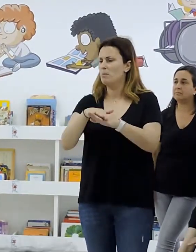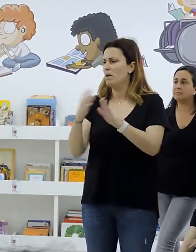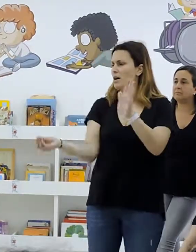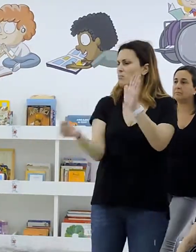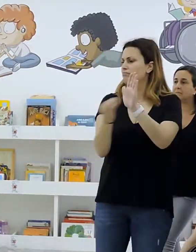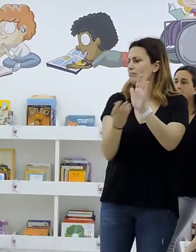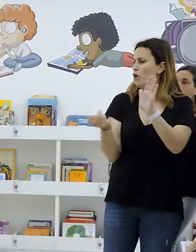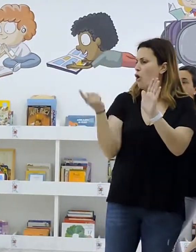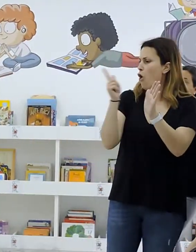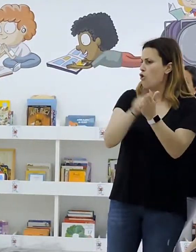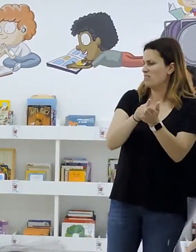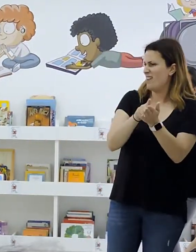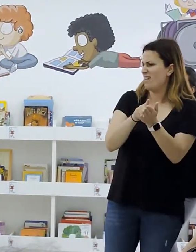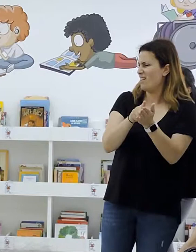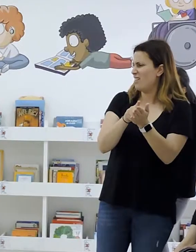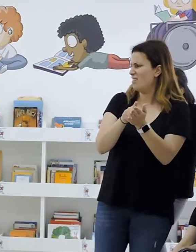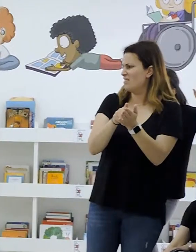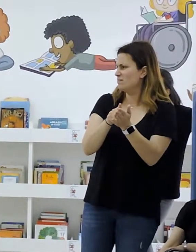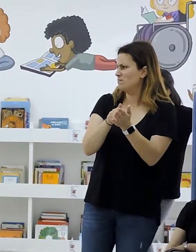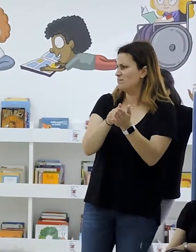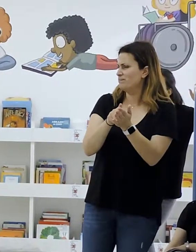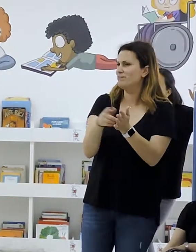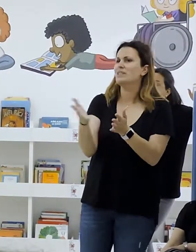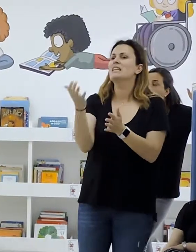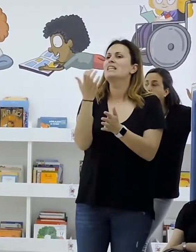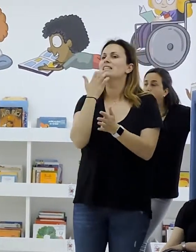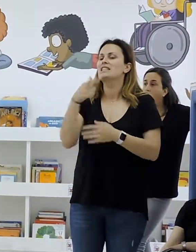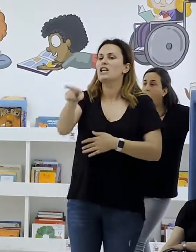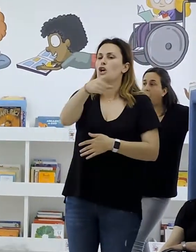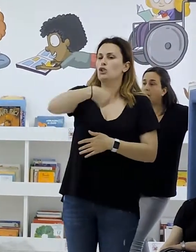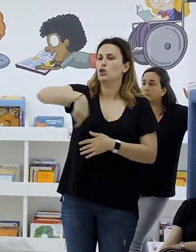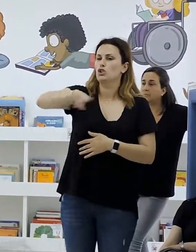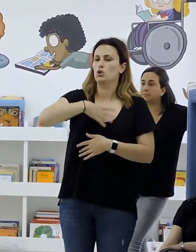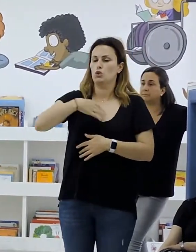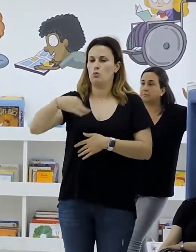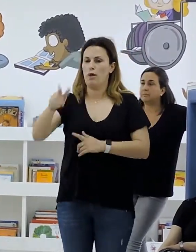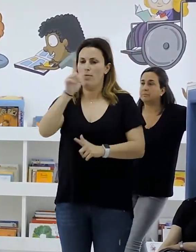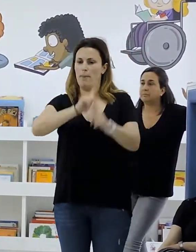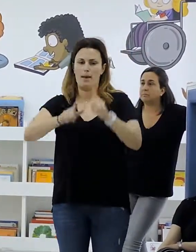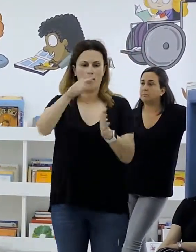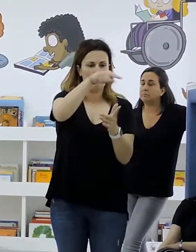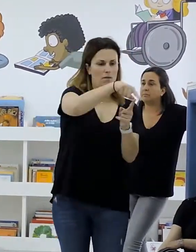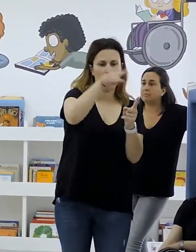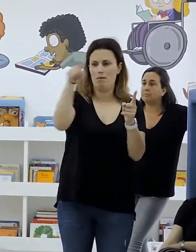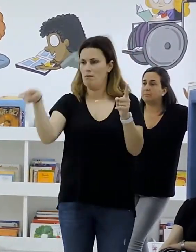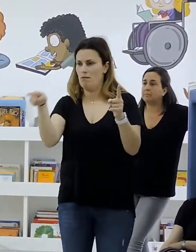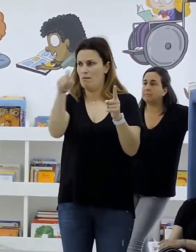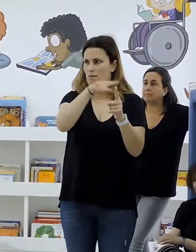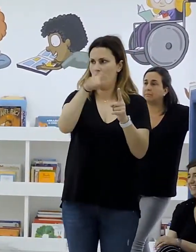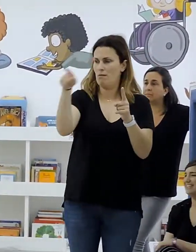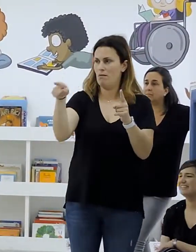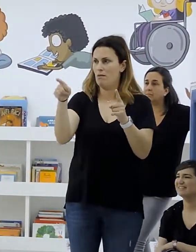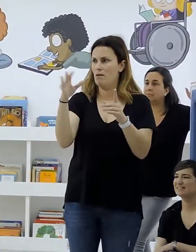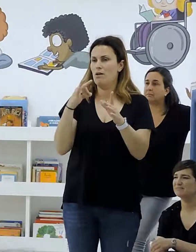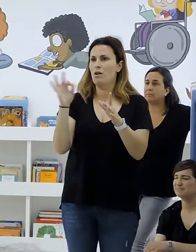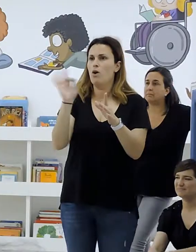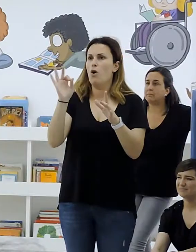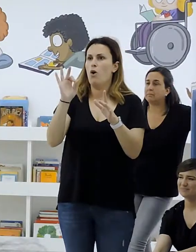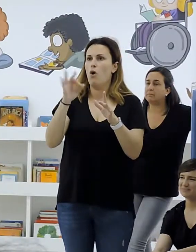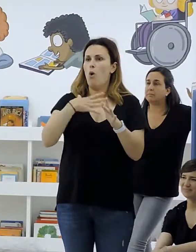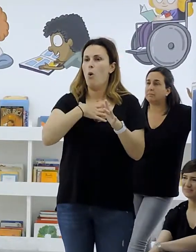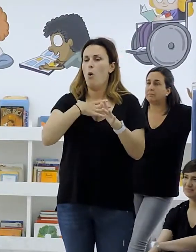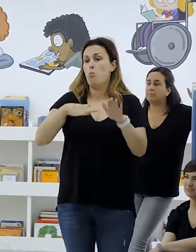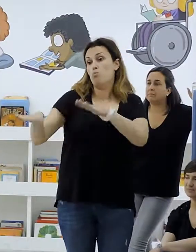siempre estuvo, en el presente. Y si somos capaces de viajar de una cuerda a otra, si somos incluso capaces de desplazarnos a lo largo y